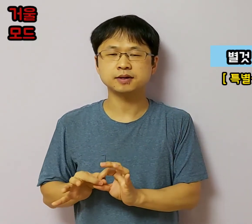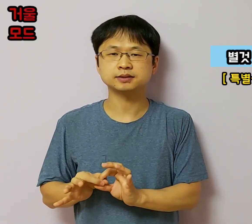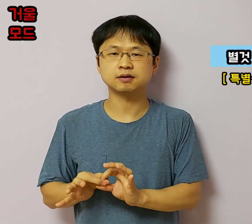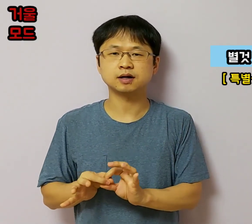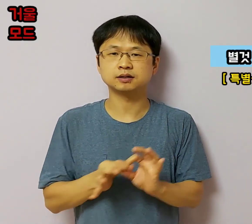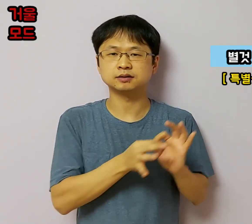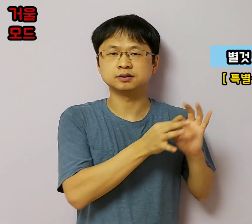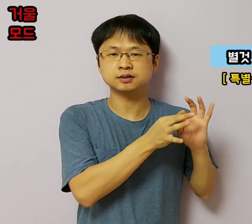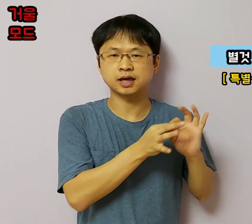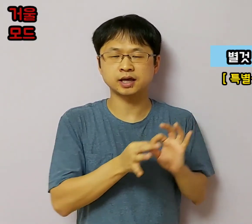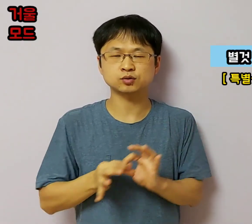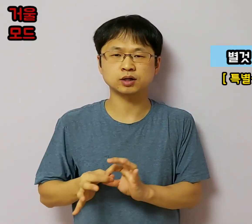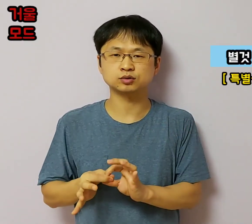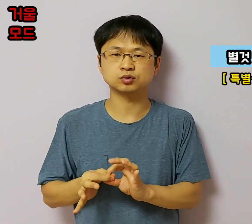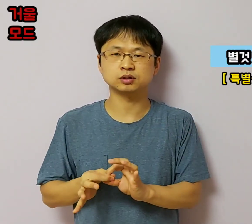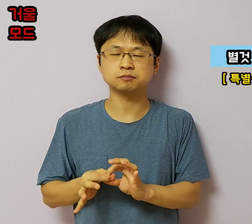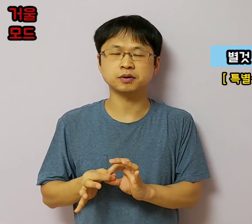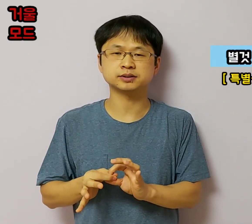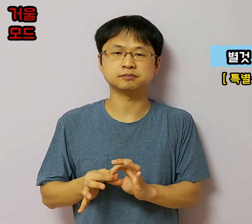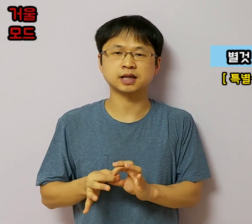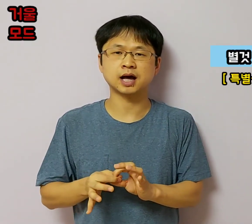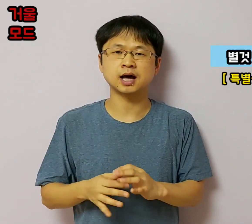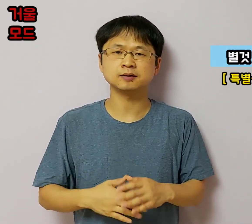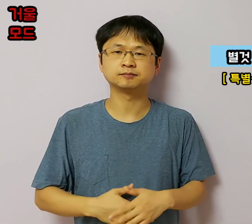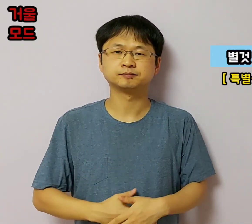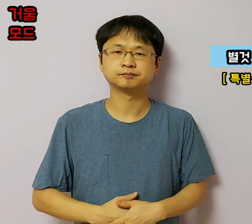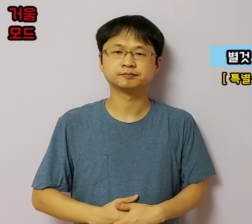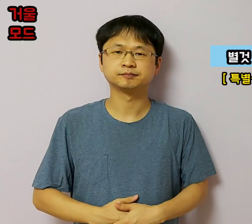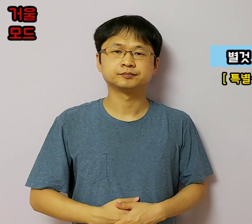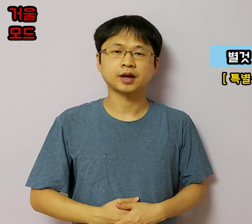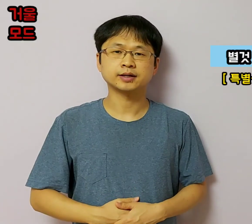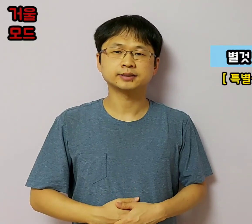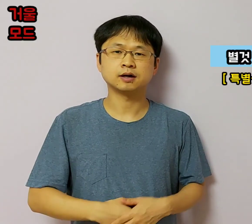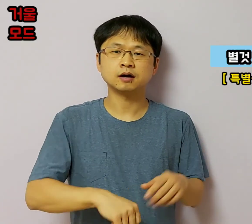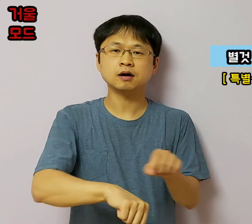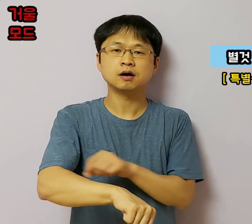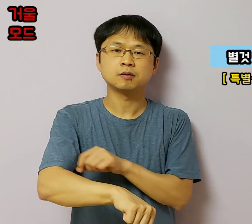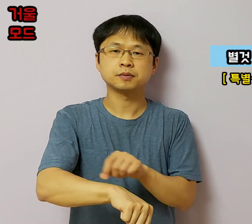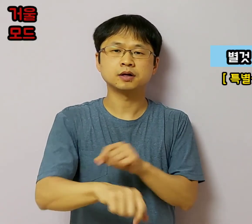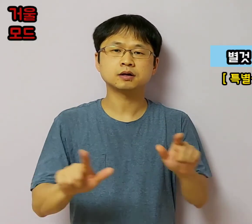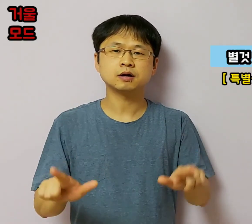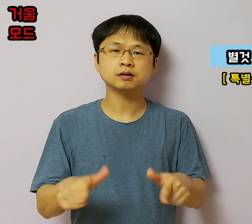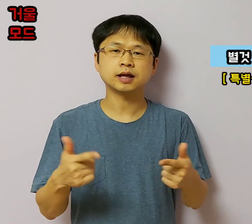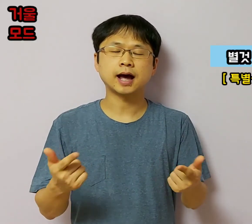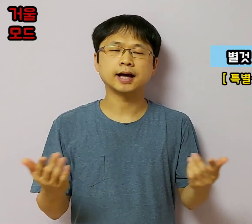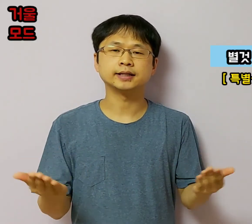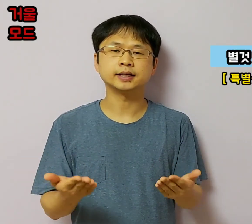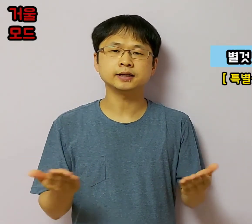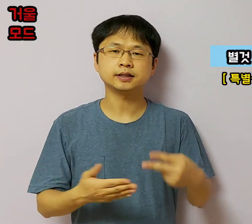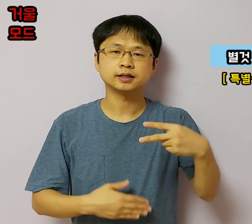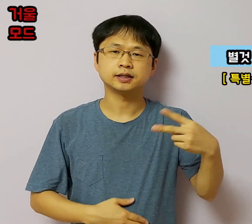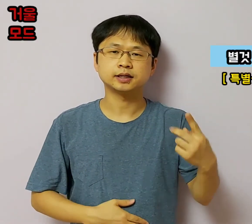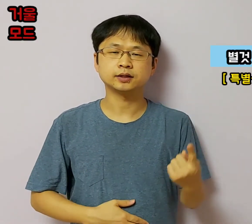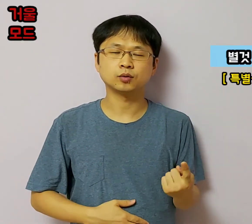하면서 하는 거는 계속하는 수어는 배웠습니다. 네, 그래서 별것 아닌